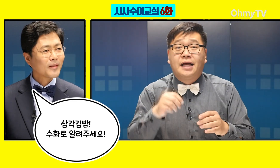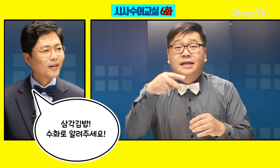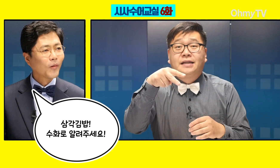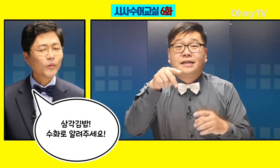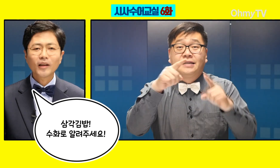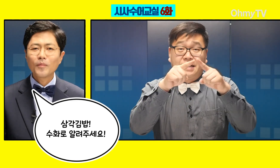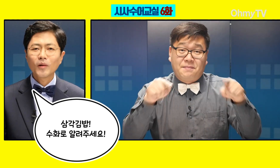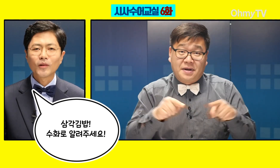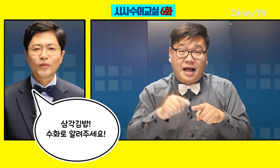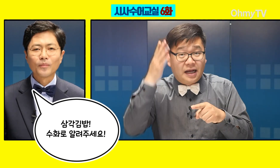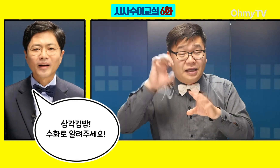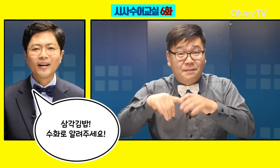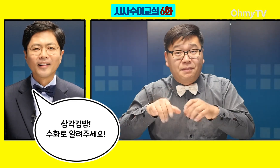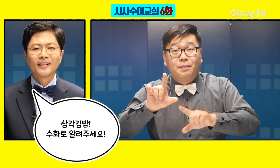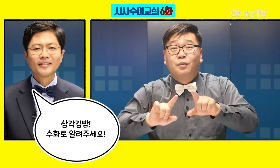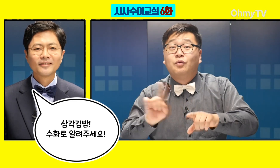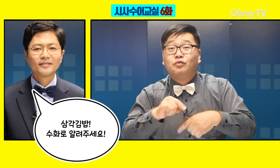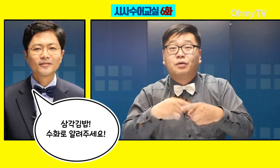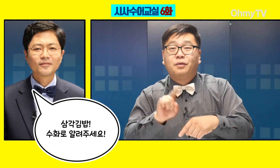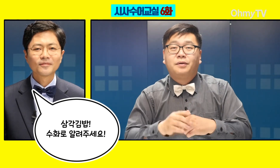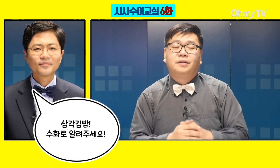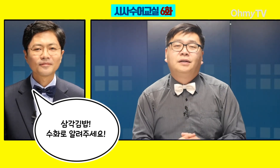삼각김밥 어떻게 표현할 수 있습니까?